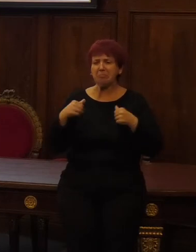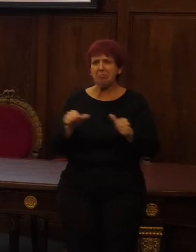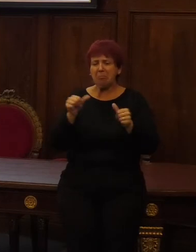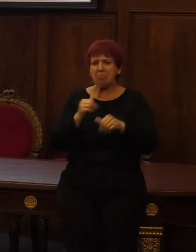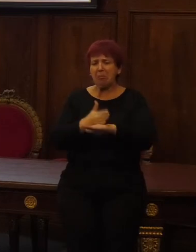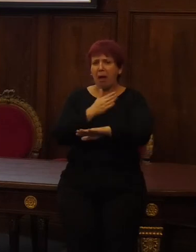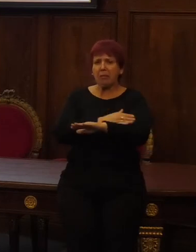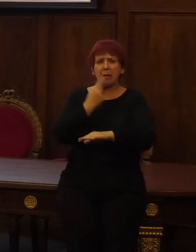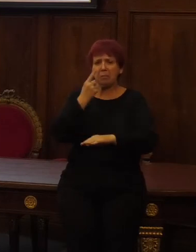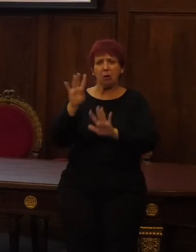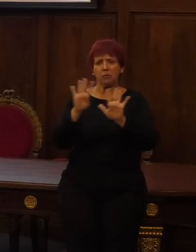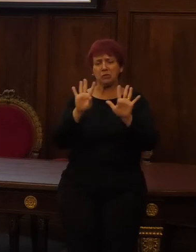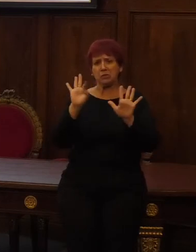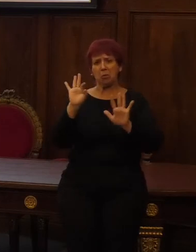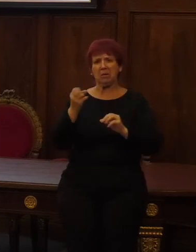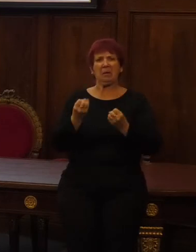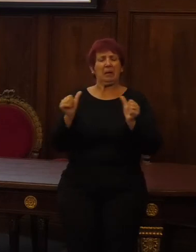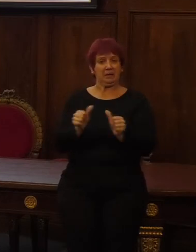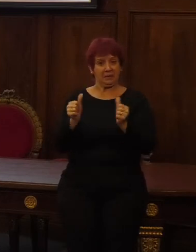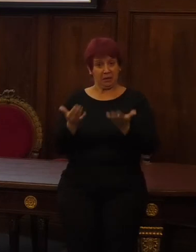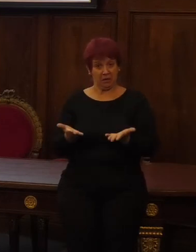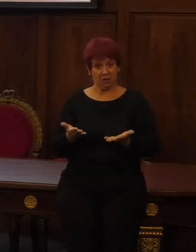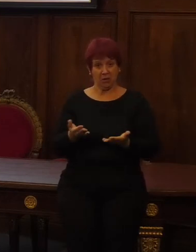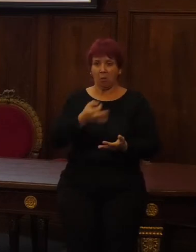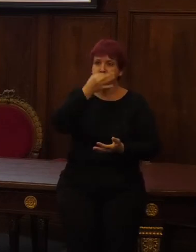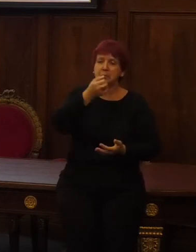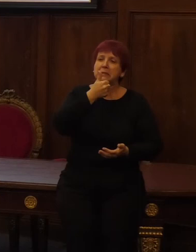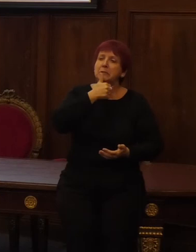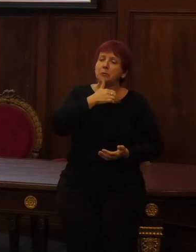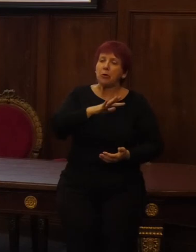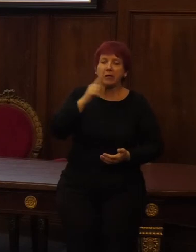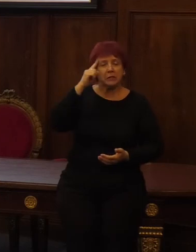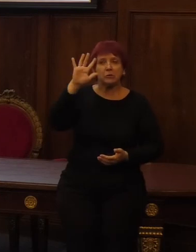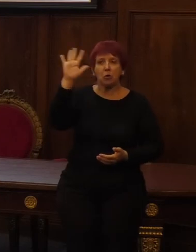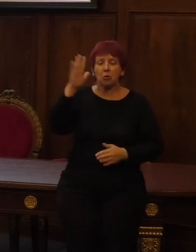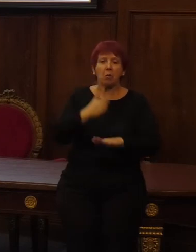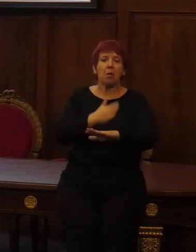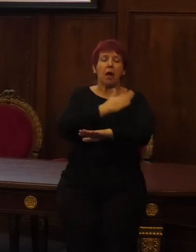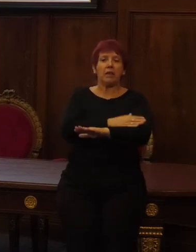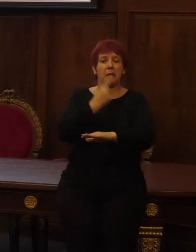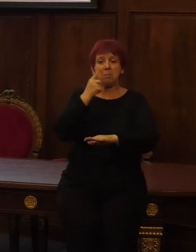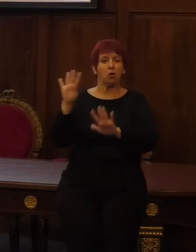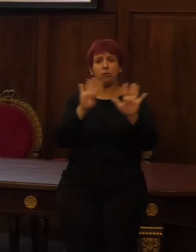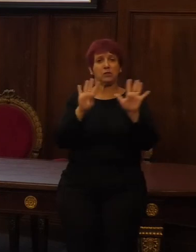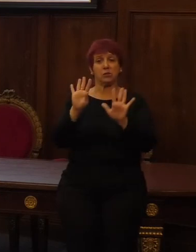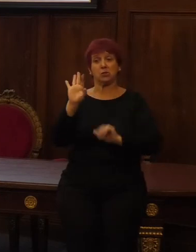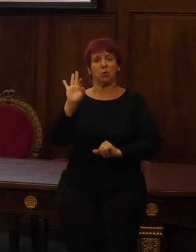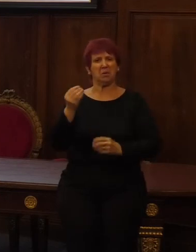¿Qué hacíamos antes de los 50? ¿Qué decimos en los cursos de historia de la psicología de antes de los 50?